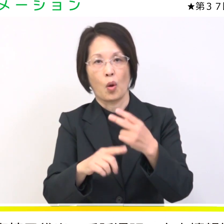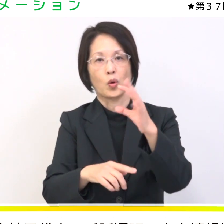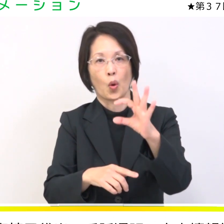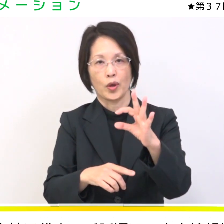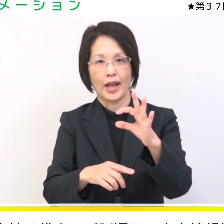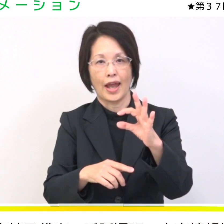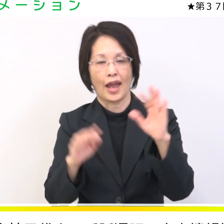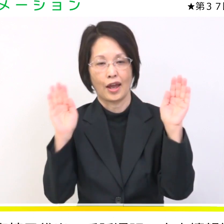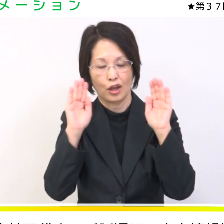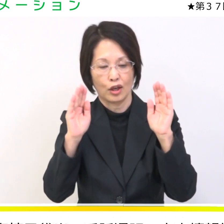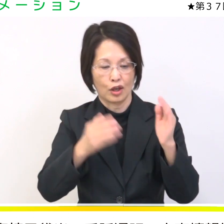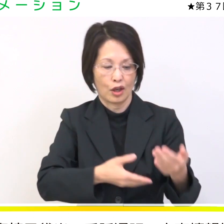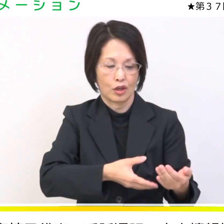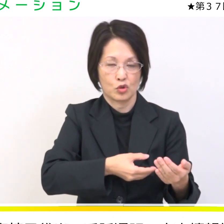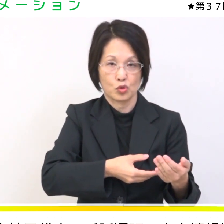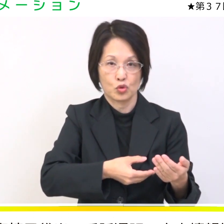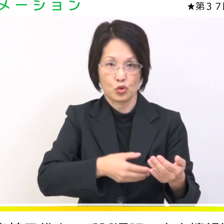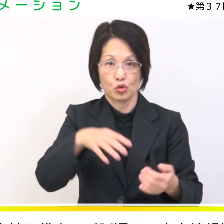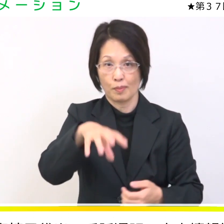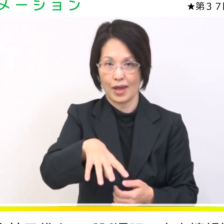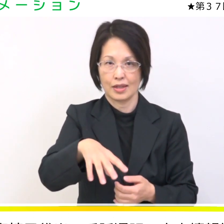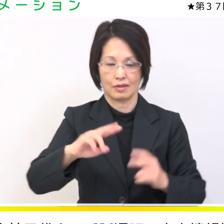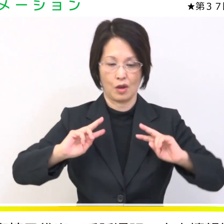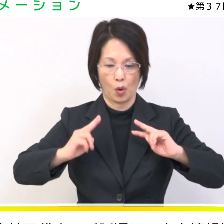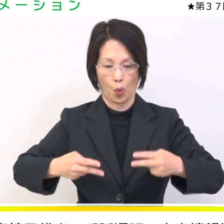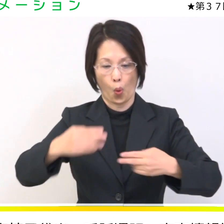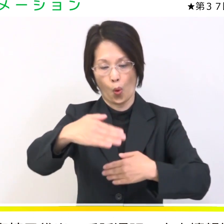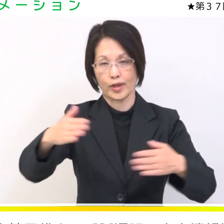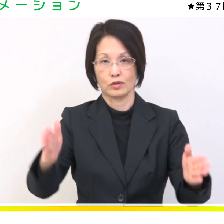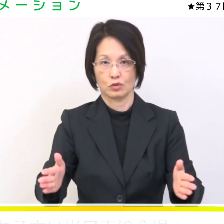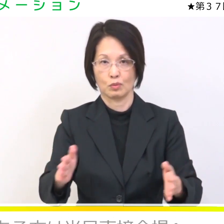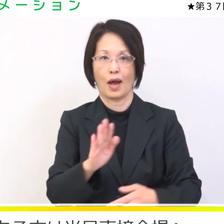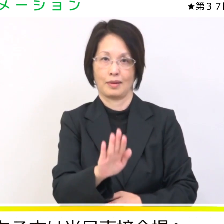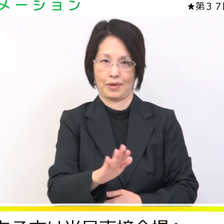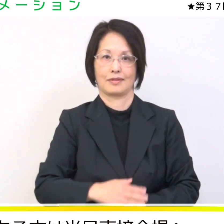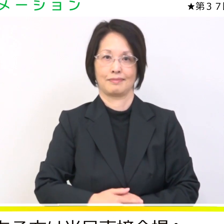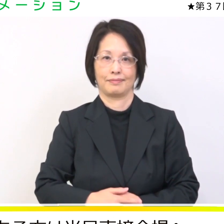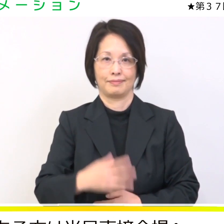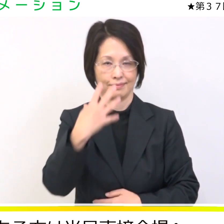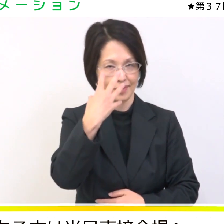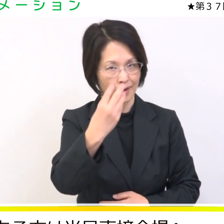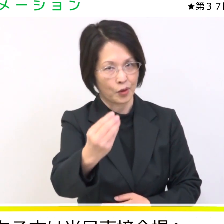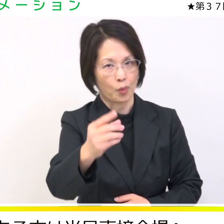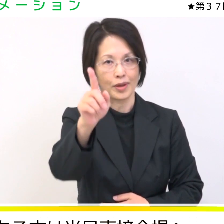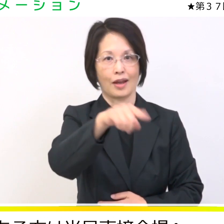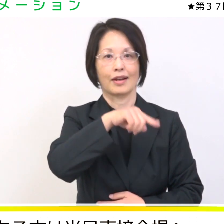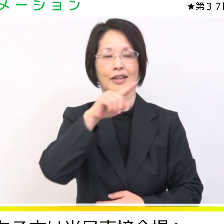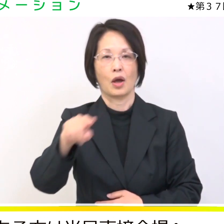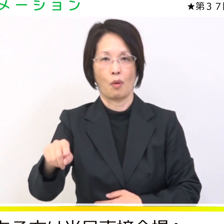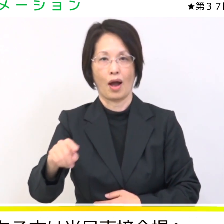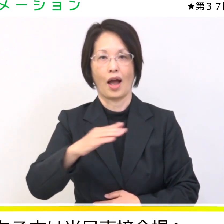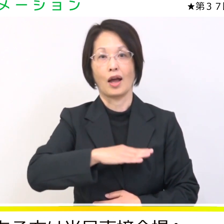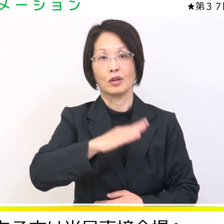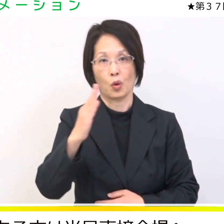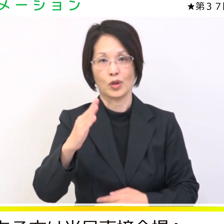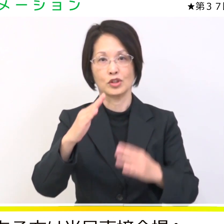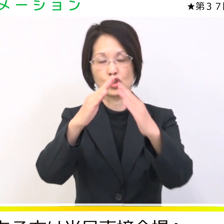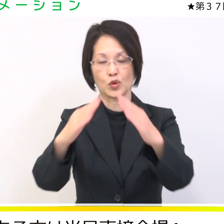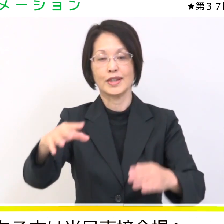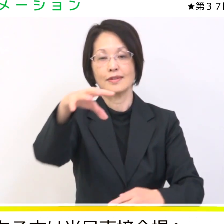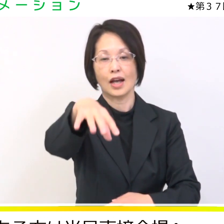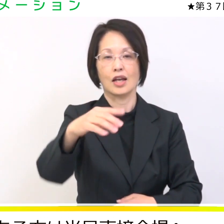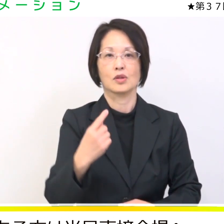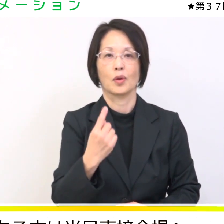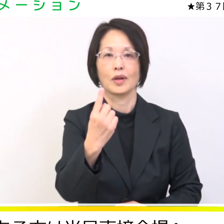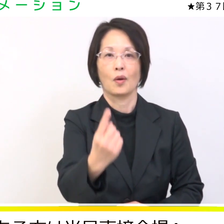スペース皇室もありますご興味のある方は当日直接会場